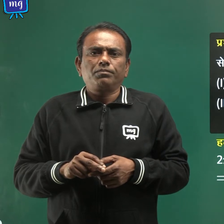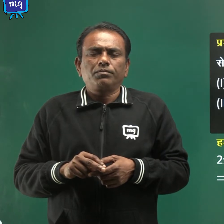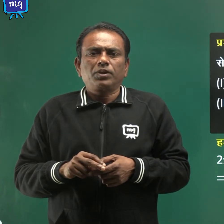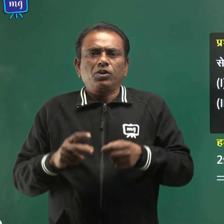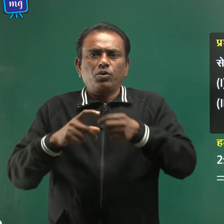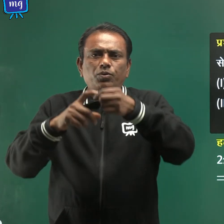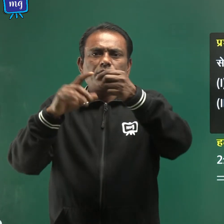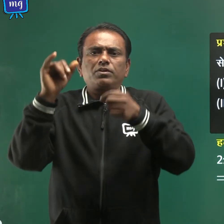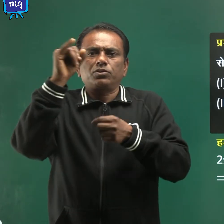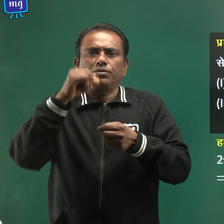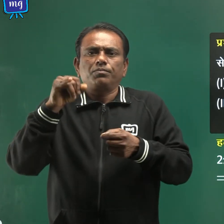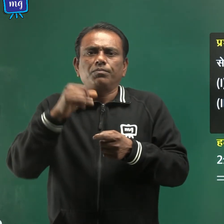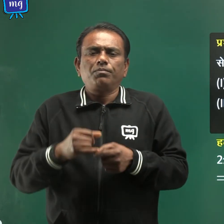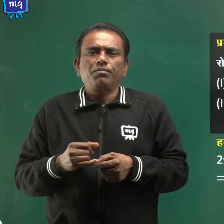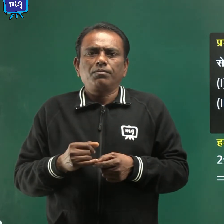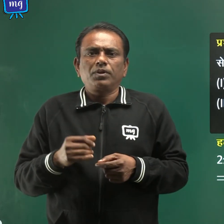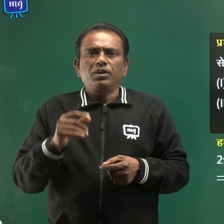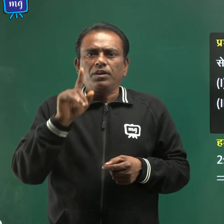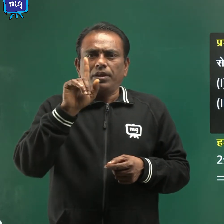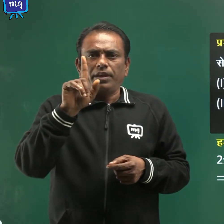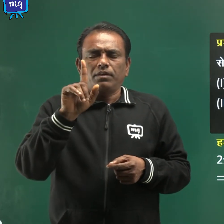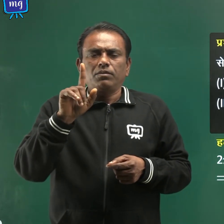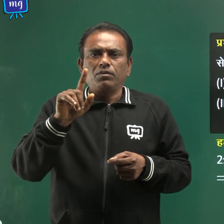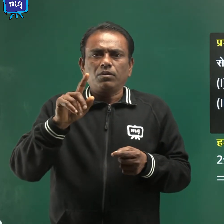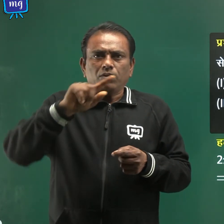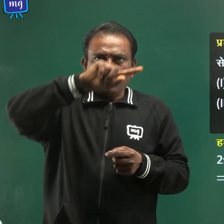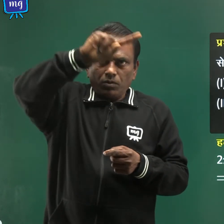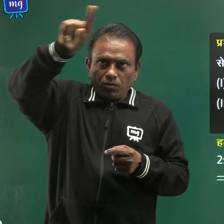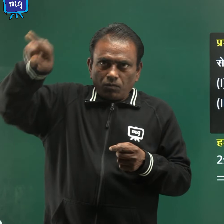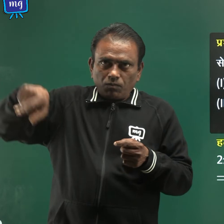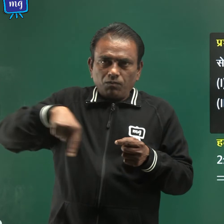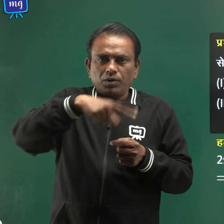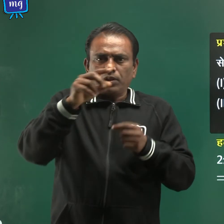यह पसंद है कि एक व्यक्ति तेजा रे